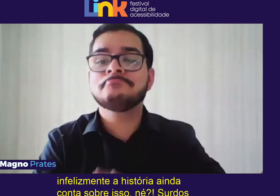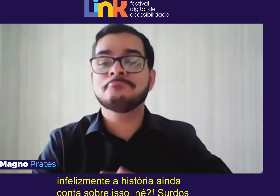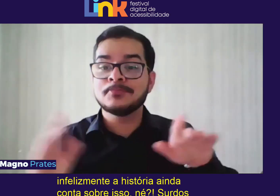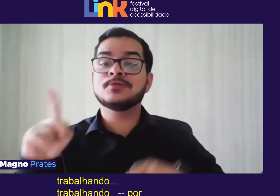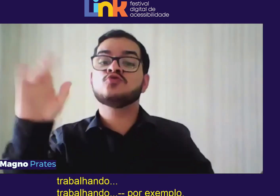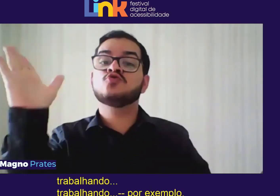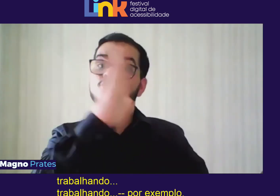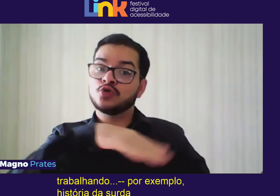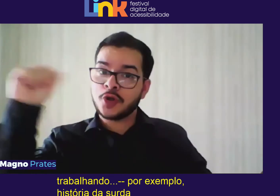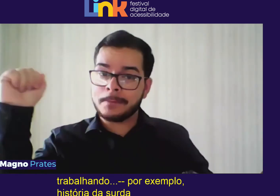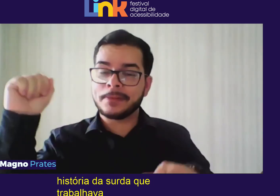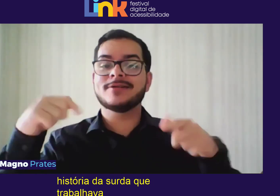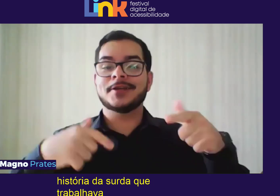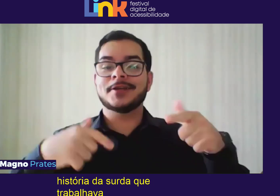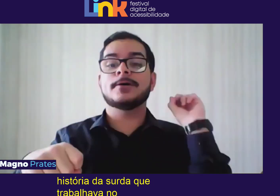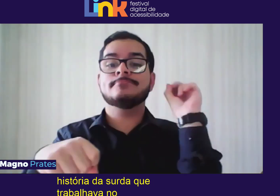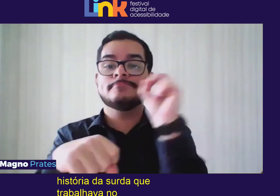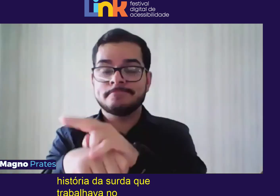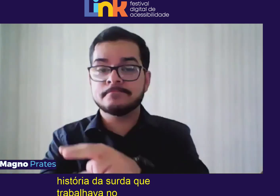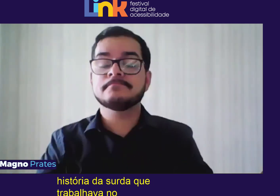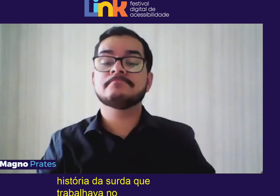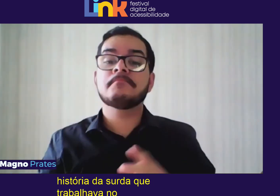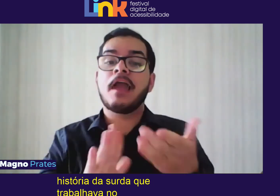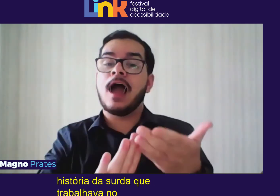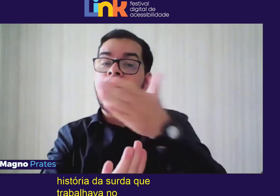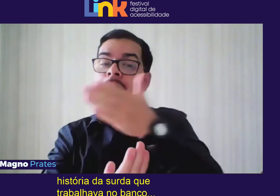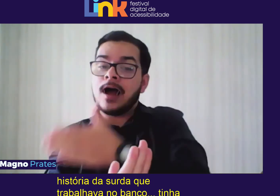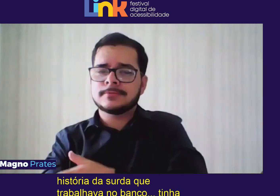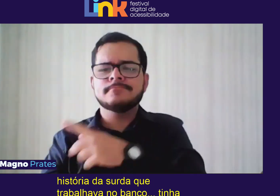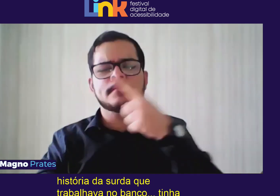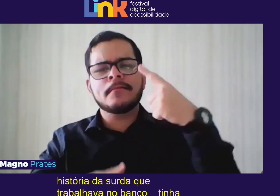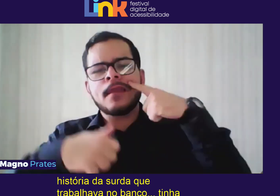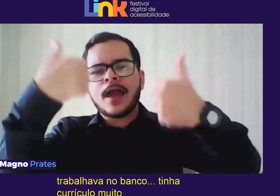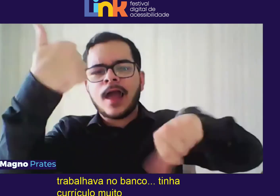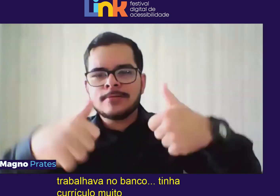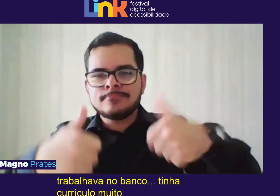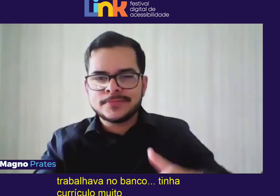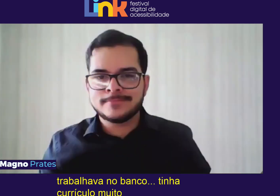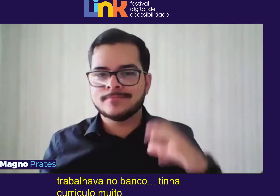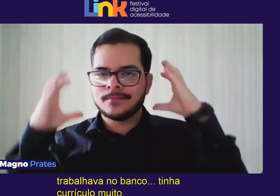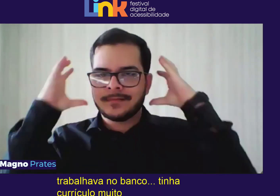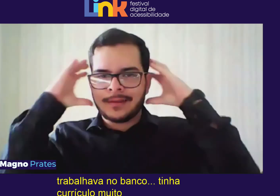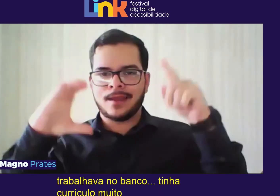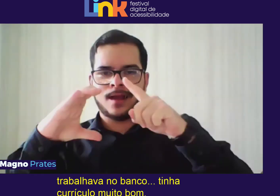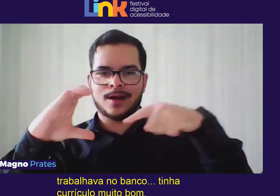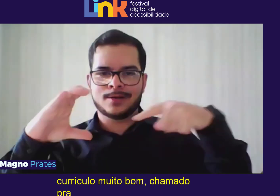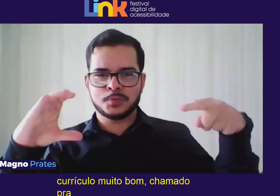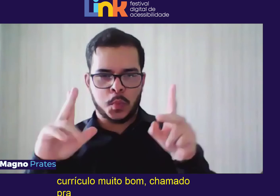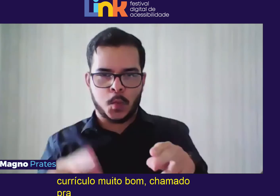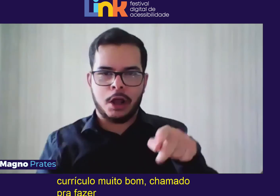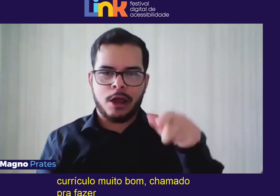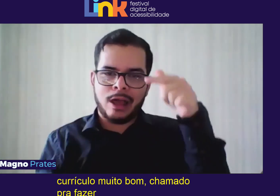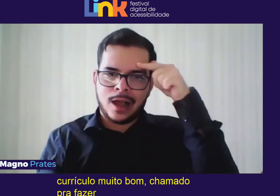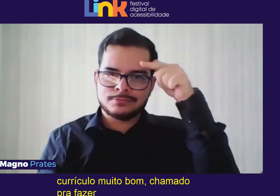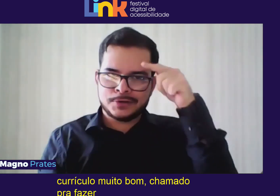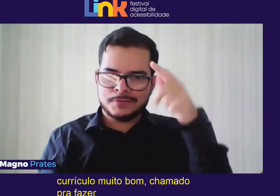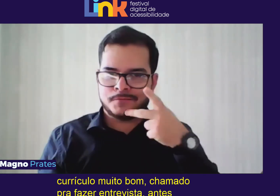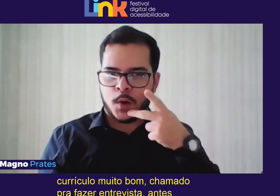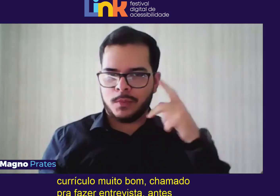e ela tinha um currículo muito bom, foi chamada para fazer uma entrevista. Antes da entrevista foi feita uma avaliação e aí,